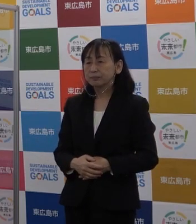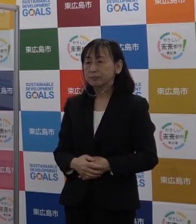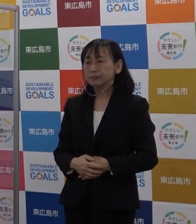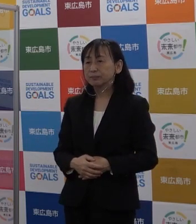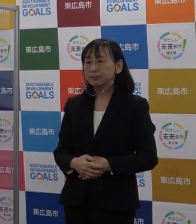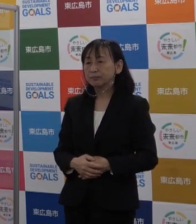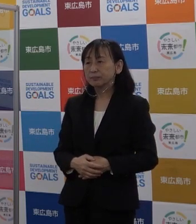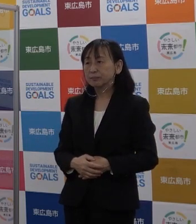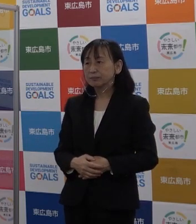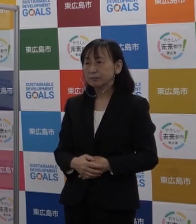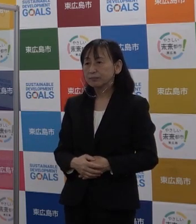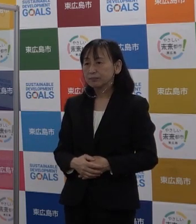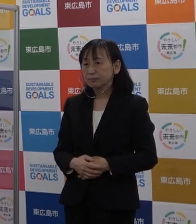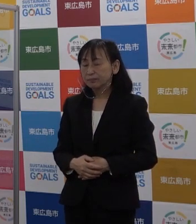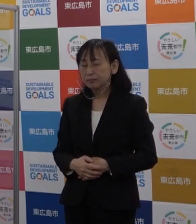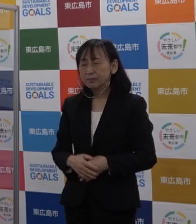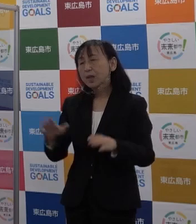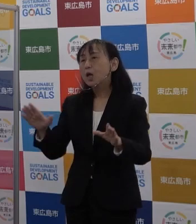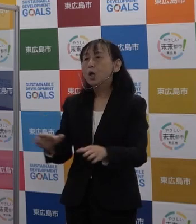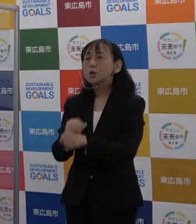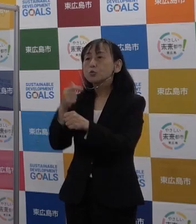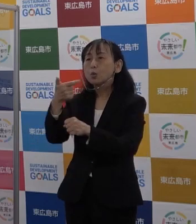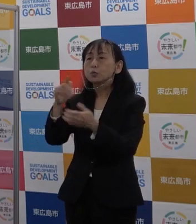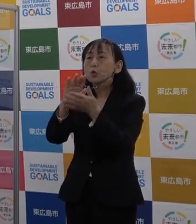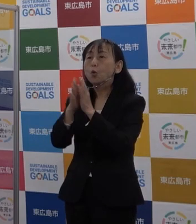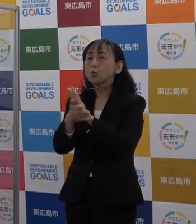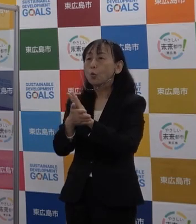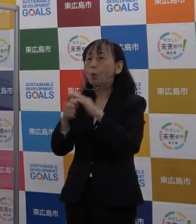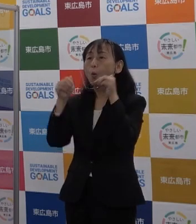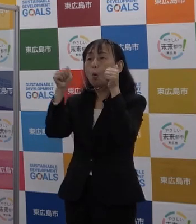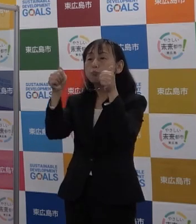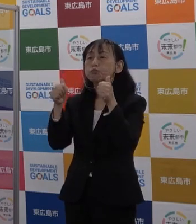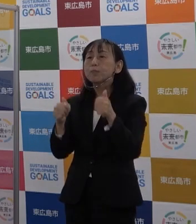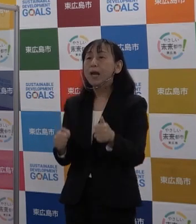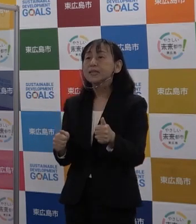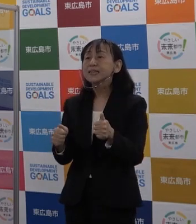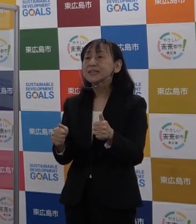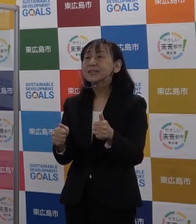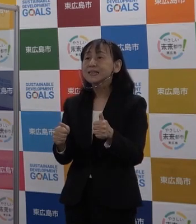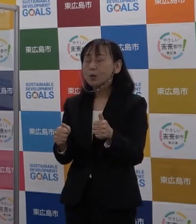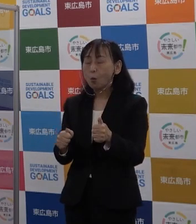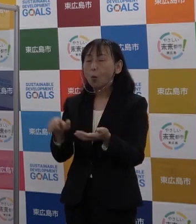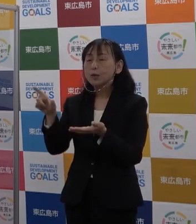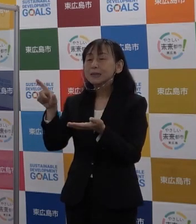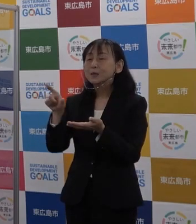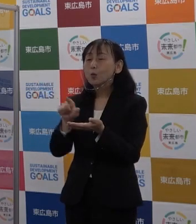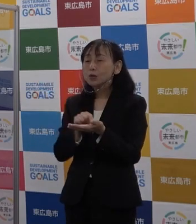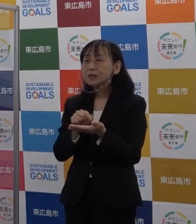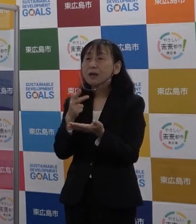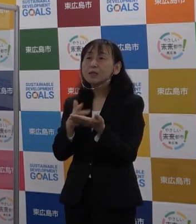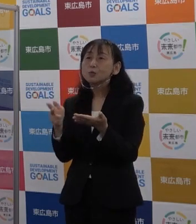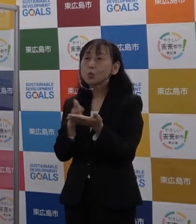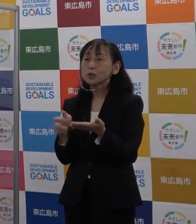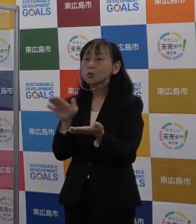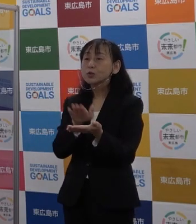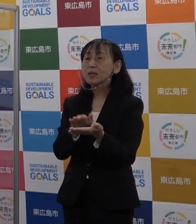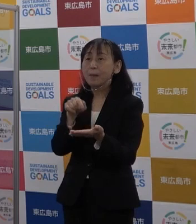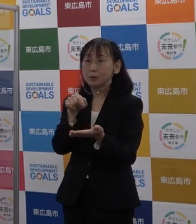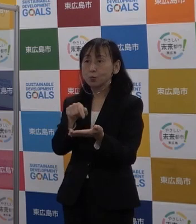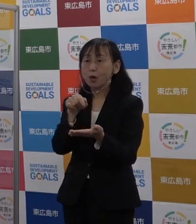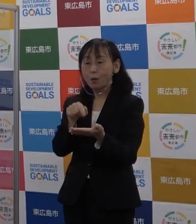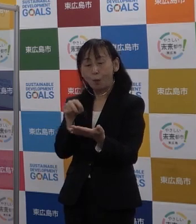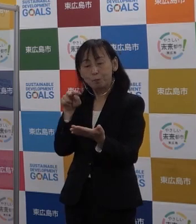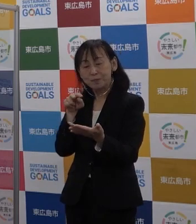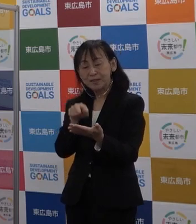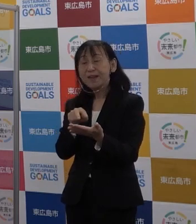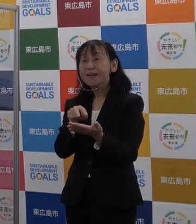の総務省のホームページをちょっとつけておりますので、それをちょっとご覧いただきながらお聞きいただ